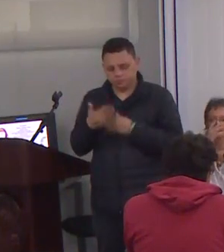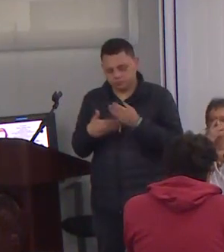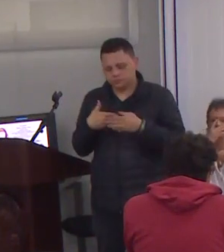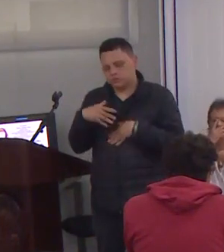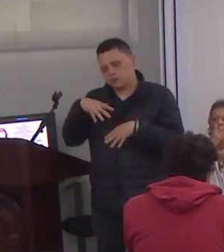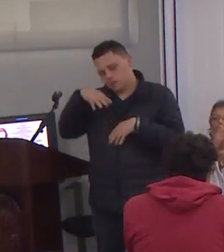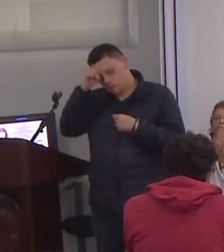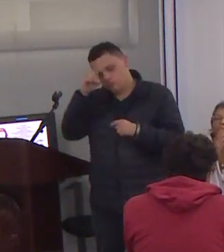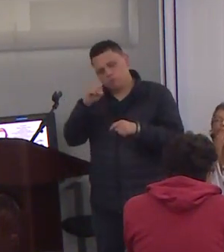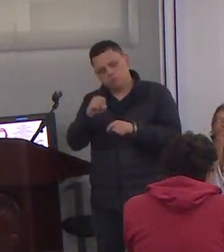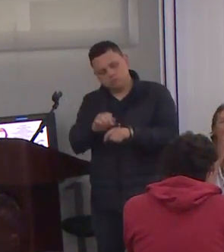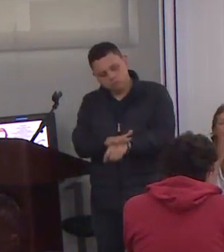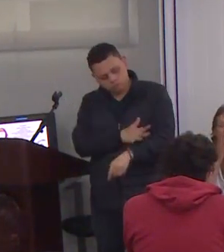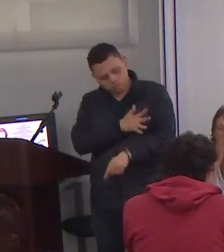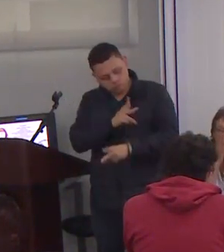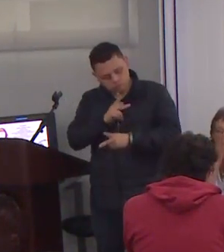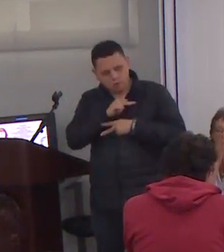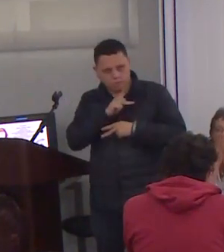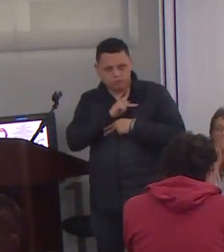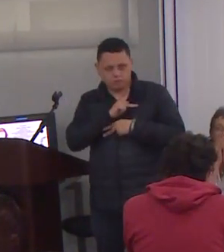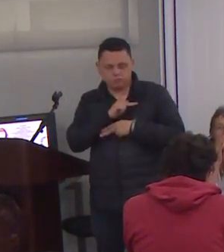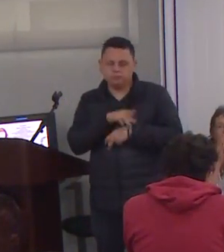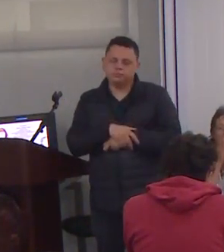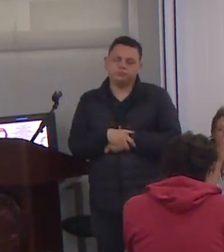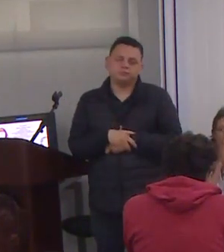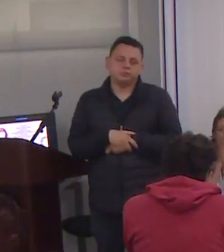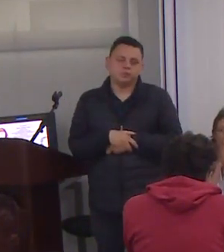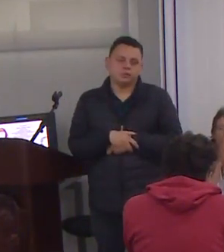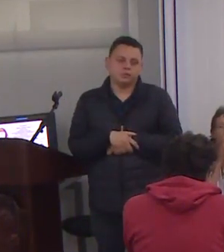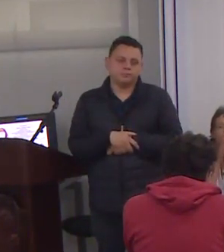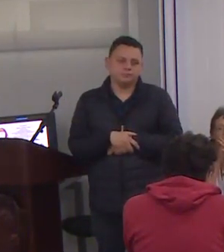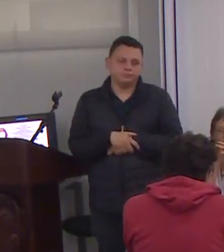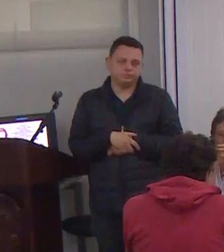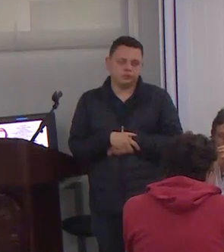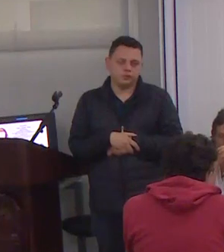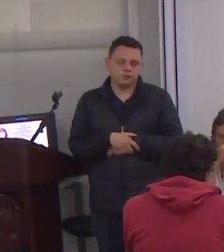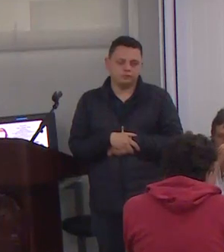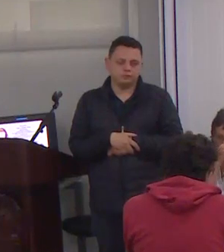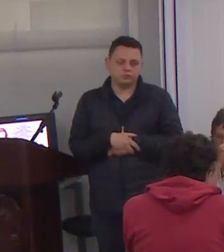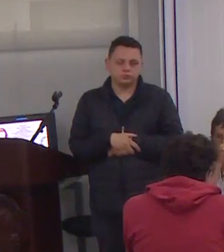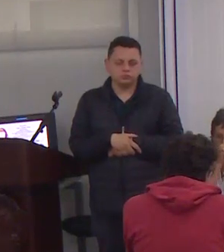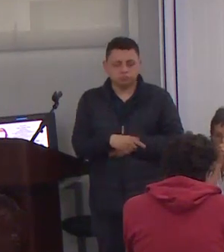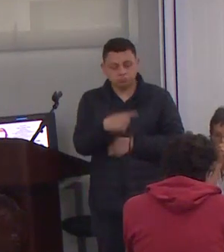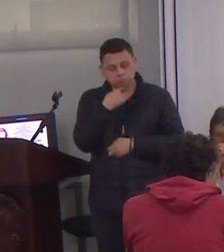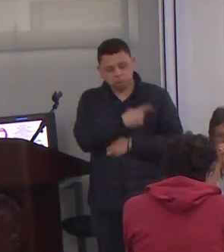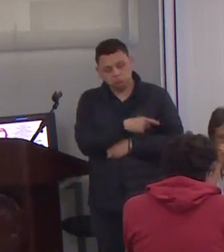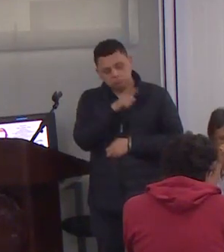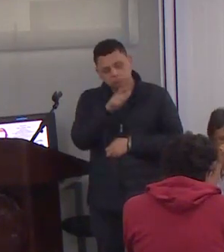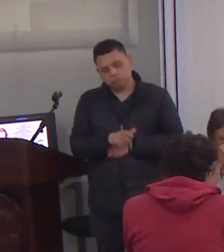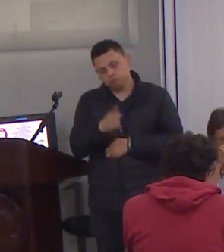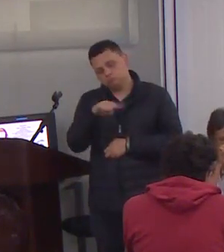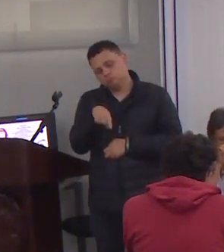aprendizaje emocional propios ¿sí? porque entonces como decía Salam si yo voy a